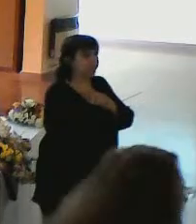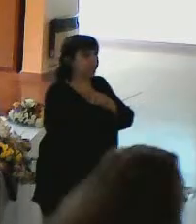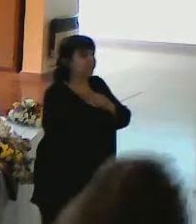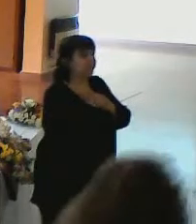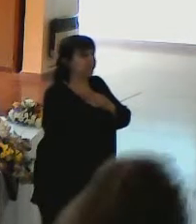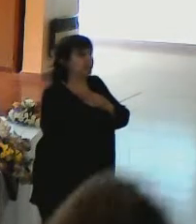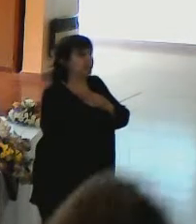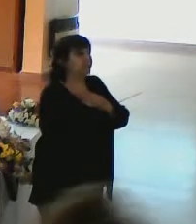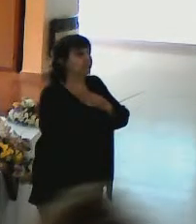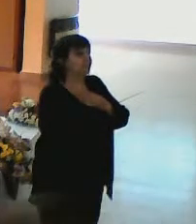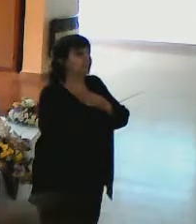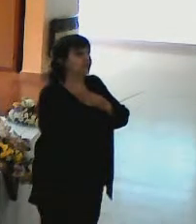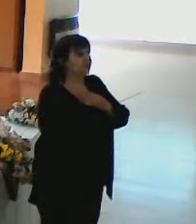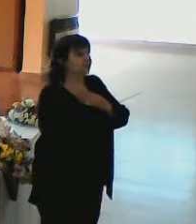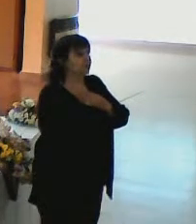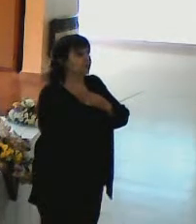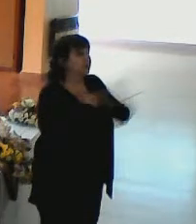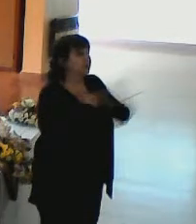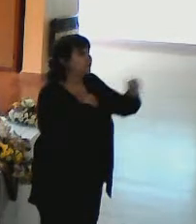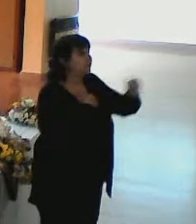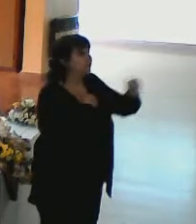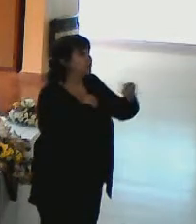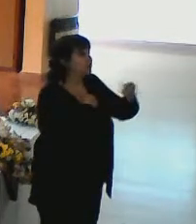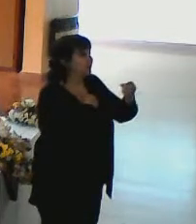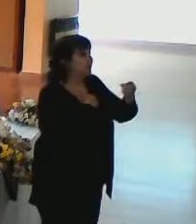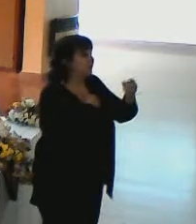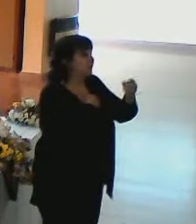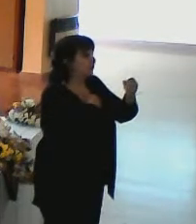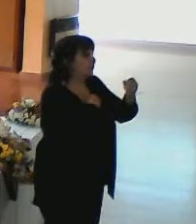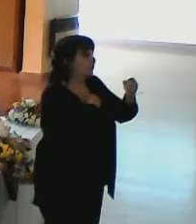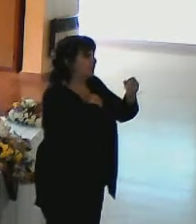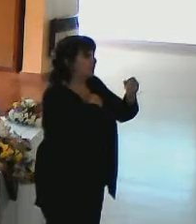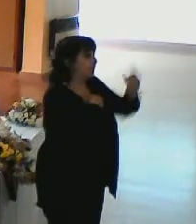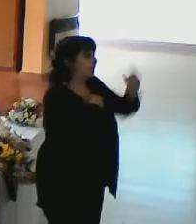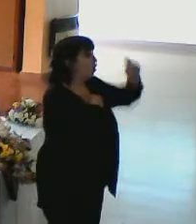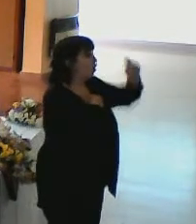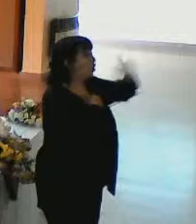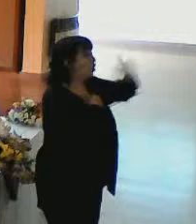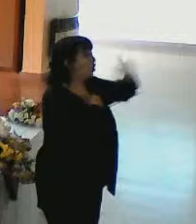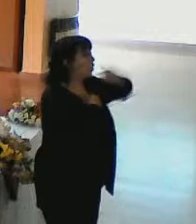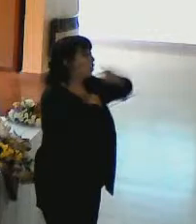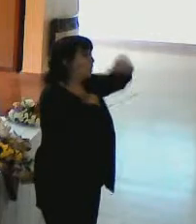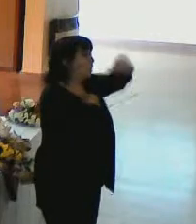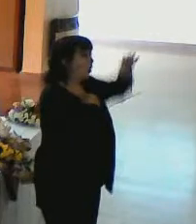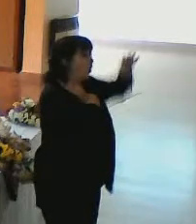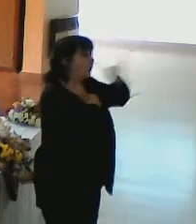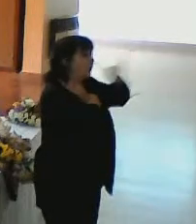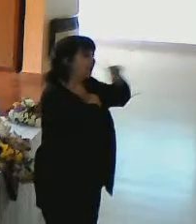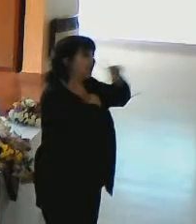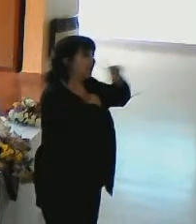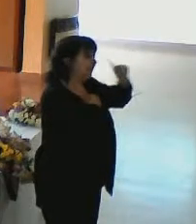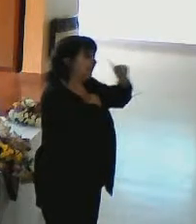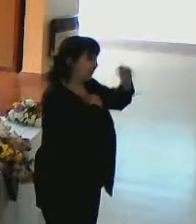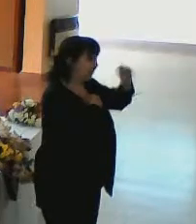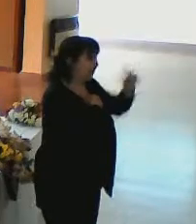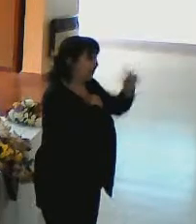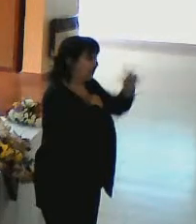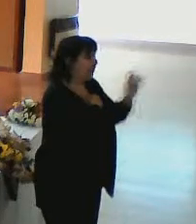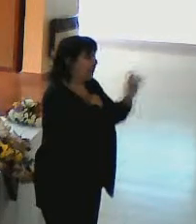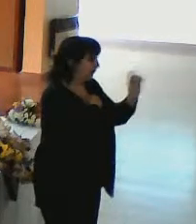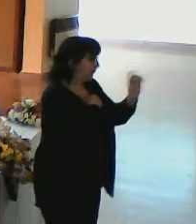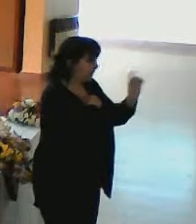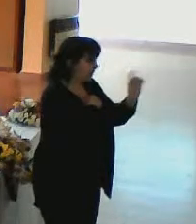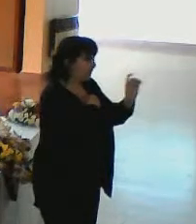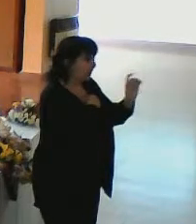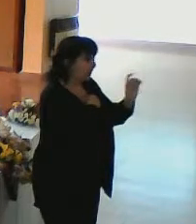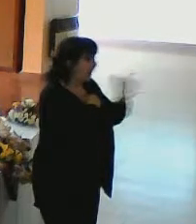escrito, doctora, esta cuestión de comorbilidad. Y si ustedes tienen como un panorama, una estadística en relación